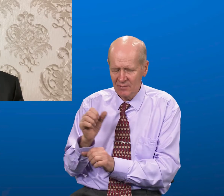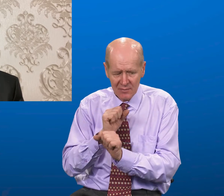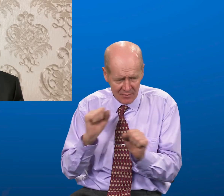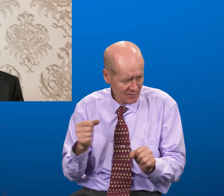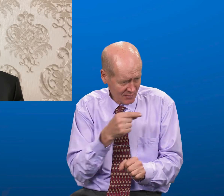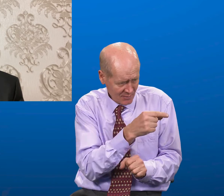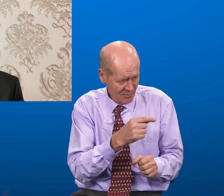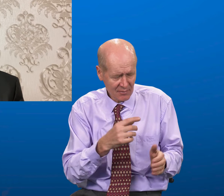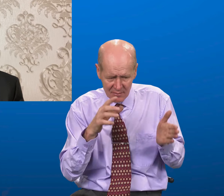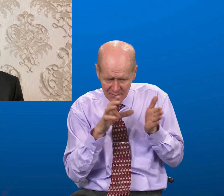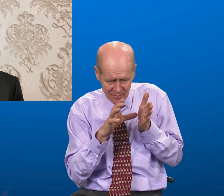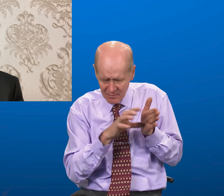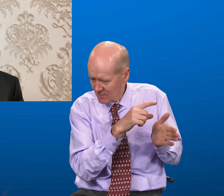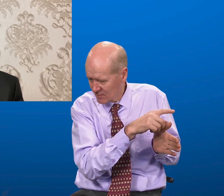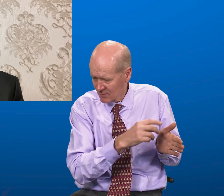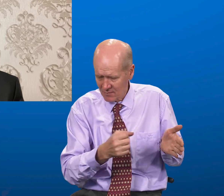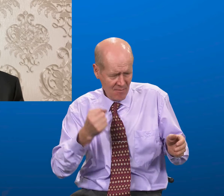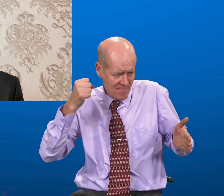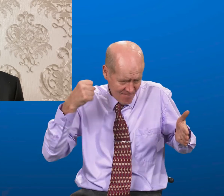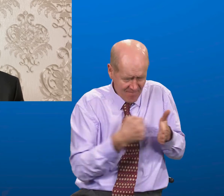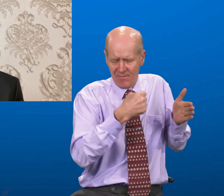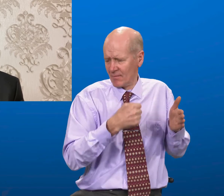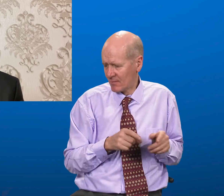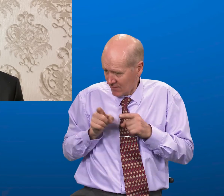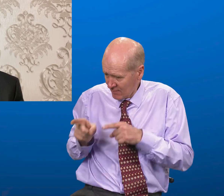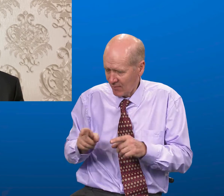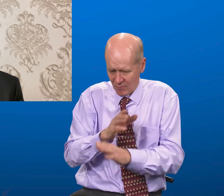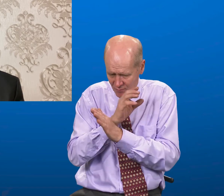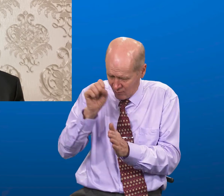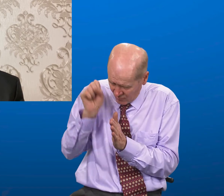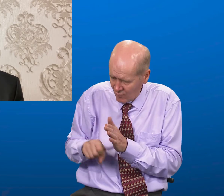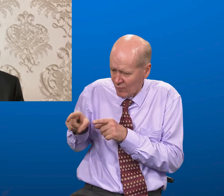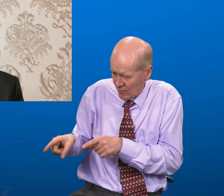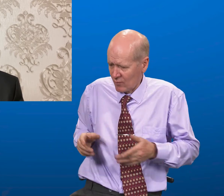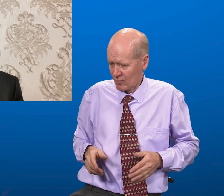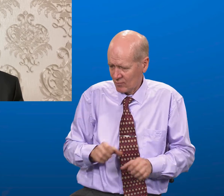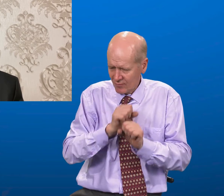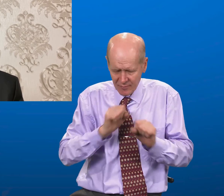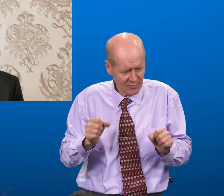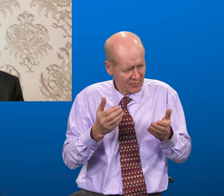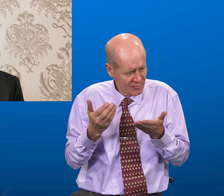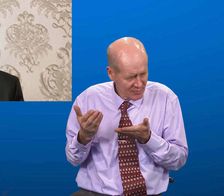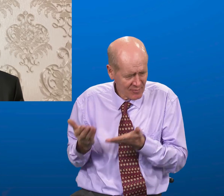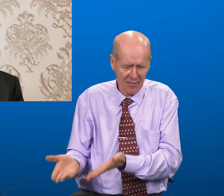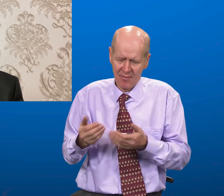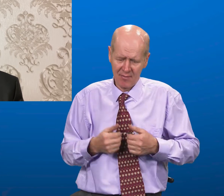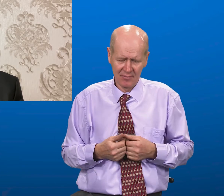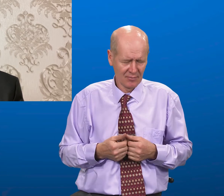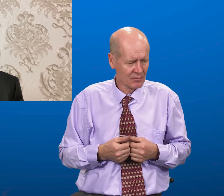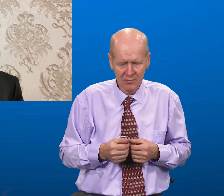Он в своей любви к нам ограничил даже нашу жизнь. И